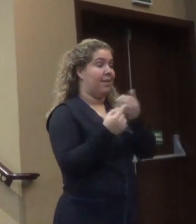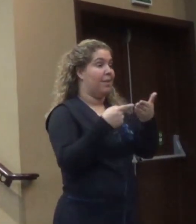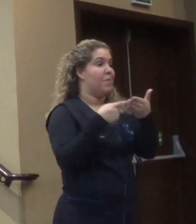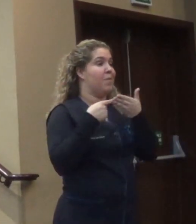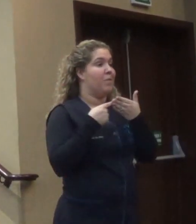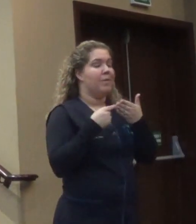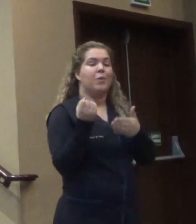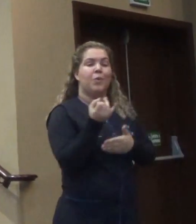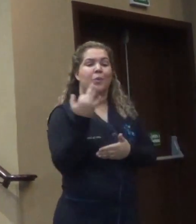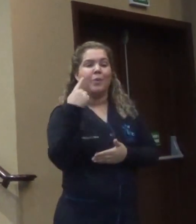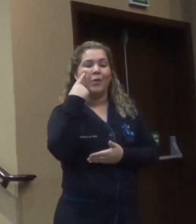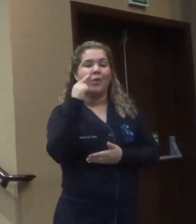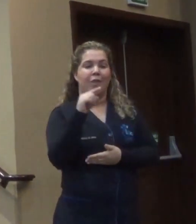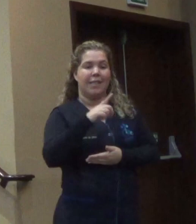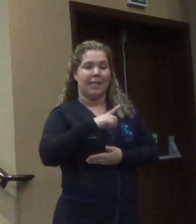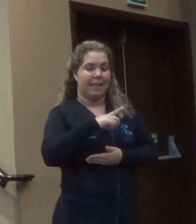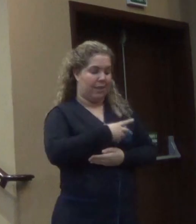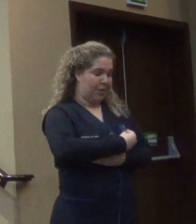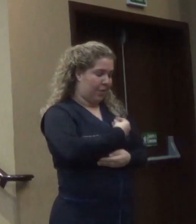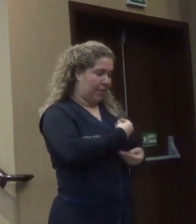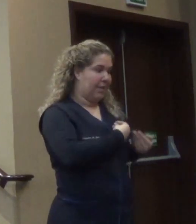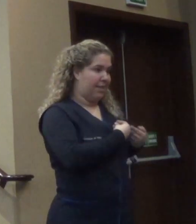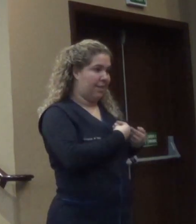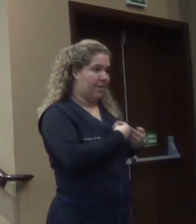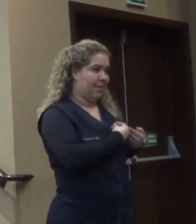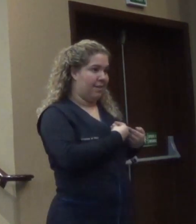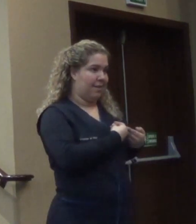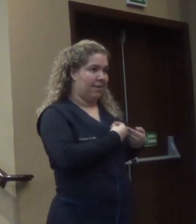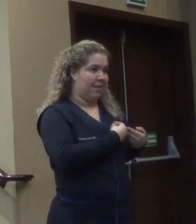Cada dia que passa, eles encurtam um pouquinho.